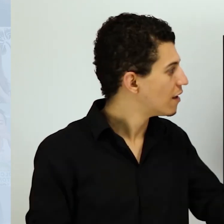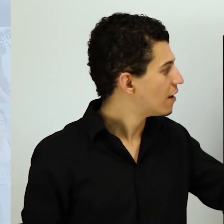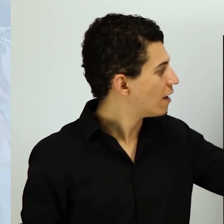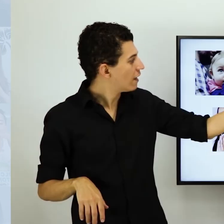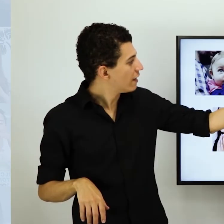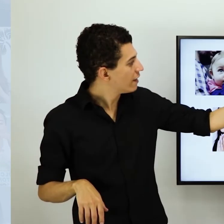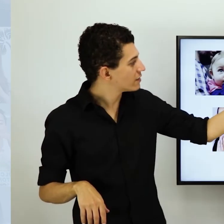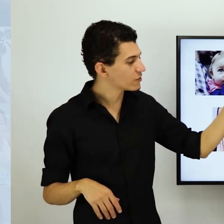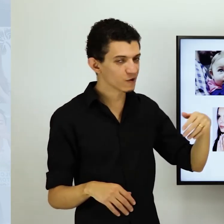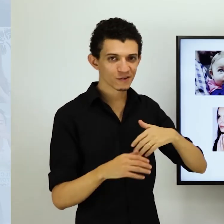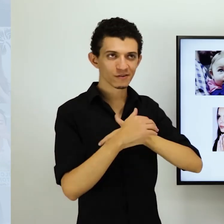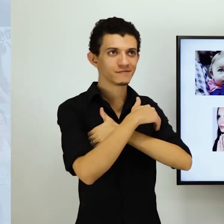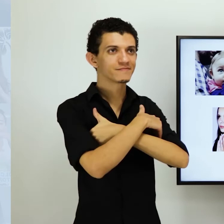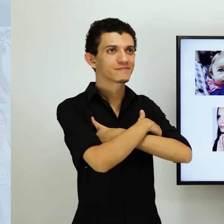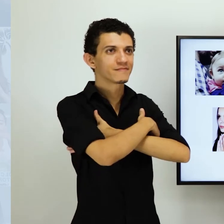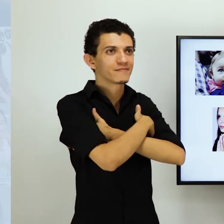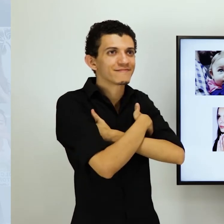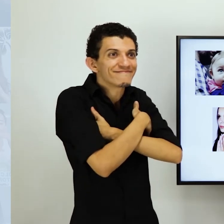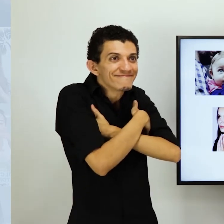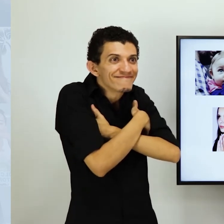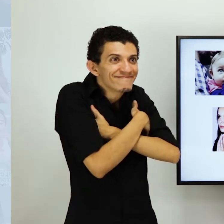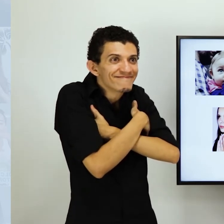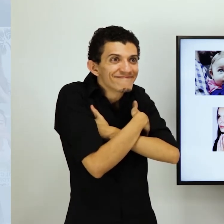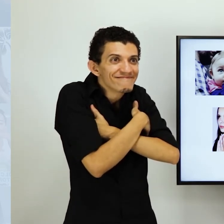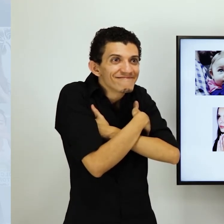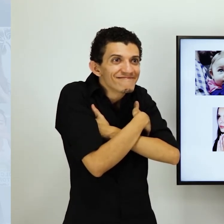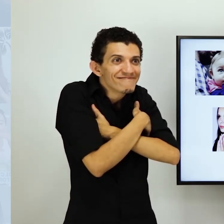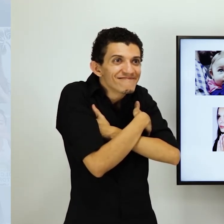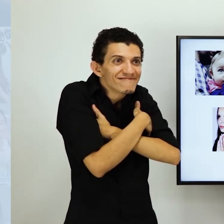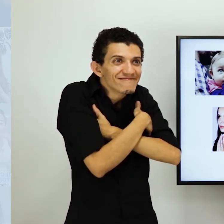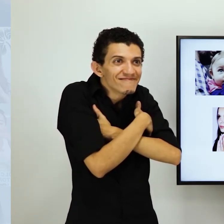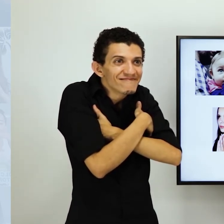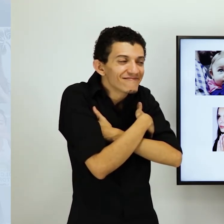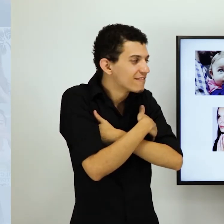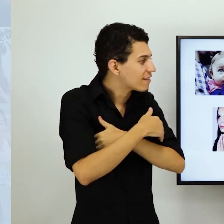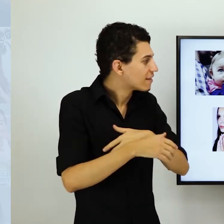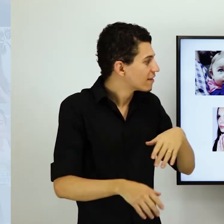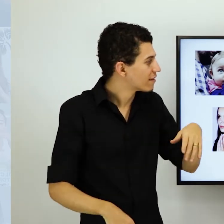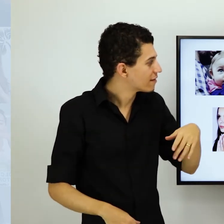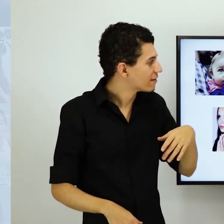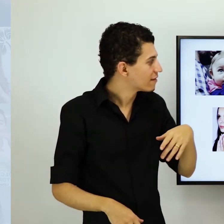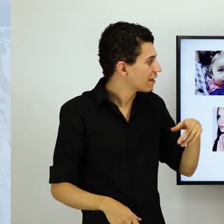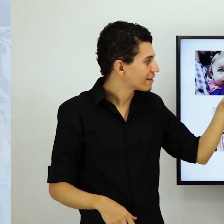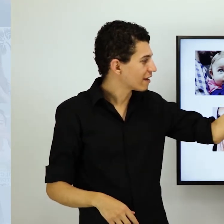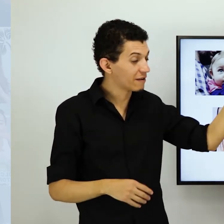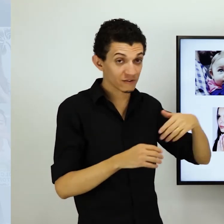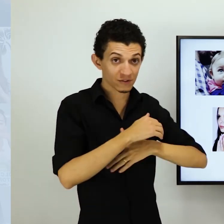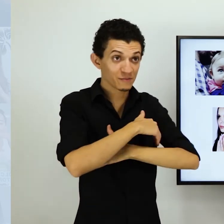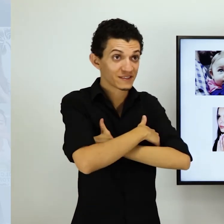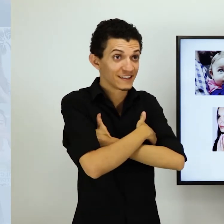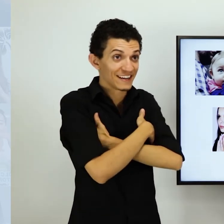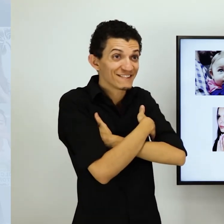Esse esse outro... Aí perguntou sobre esse...